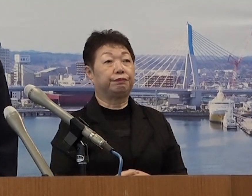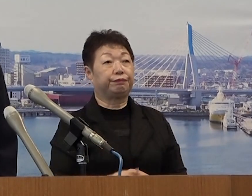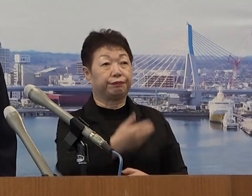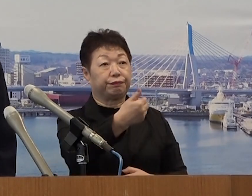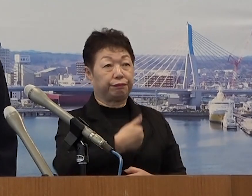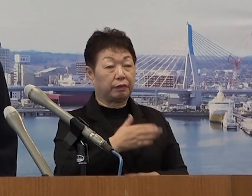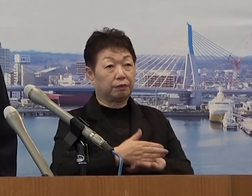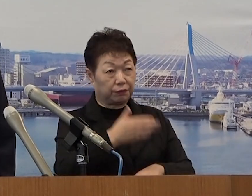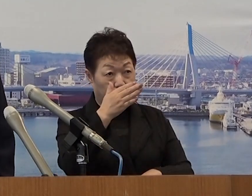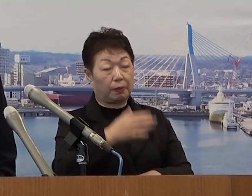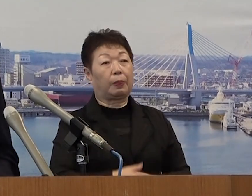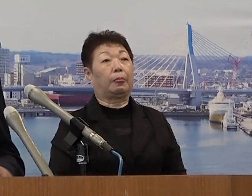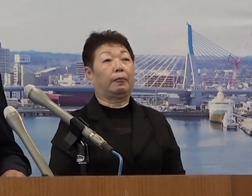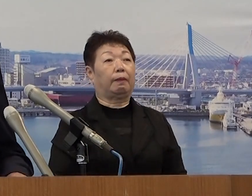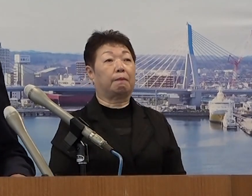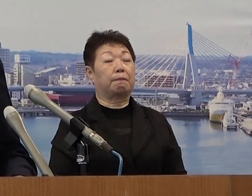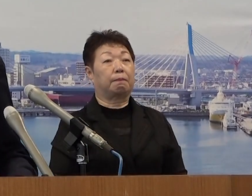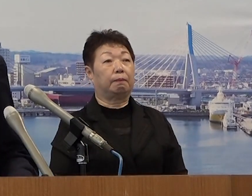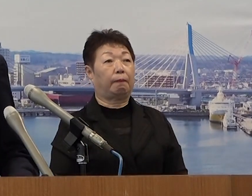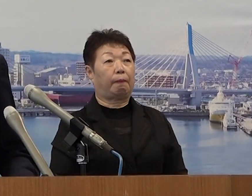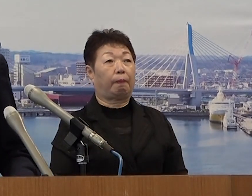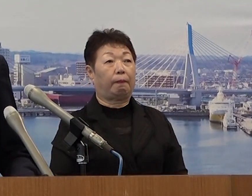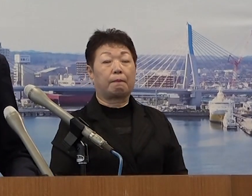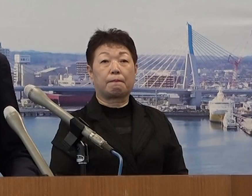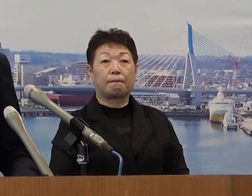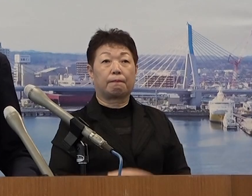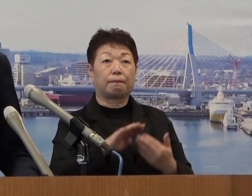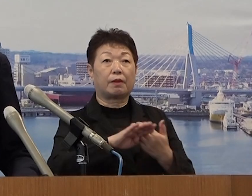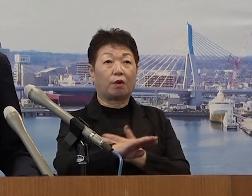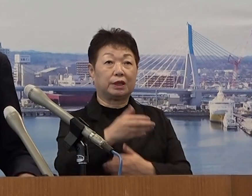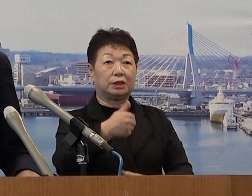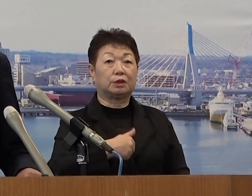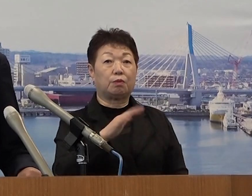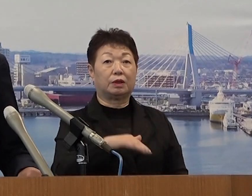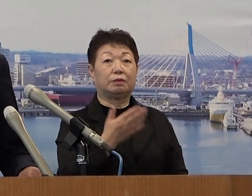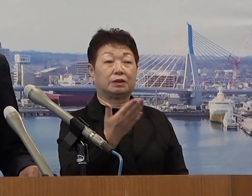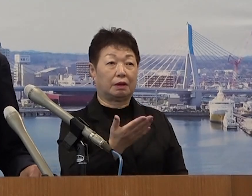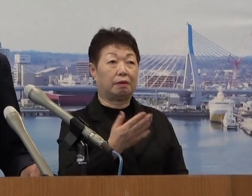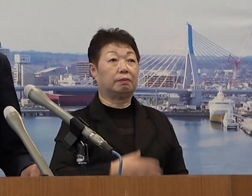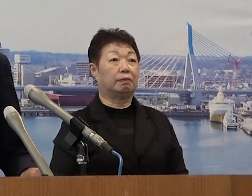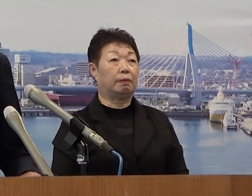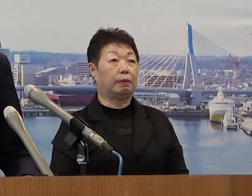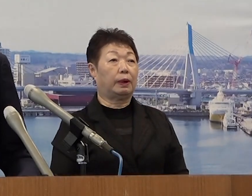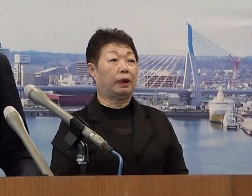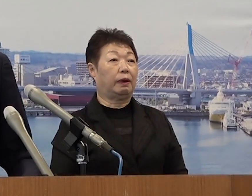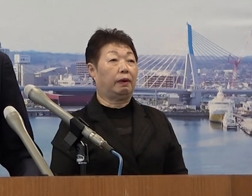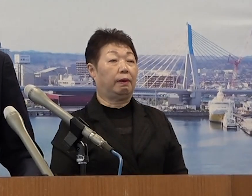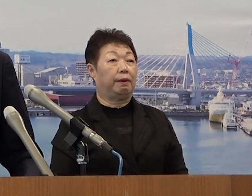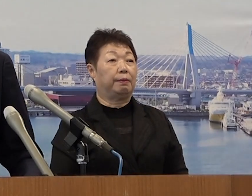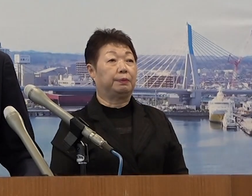ありがとうございます。 はい、他にご質問はございませんか。